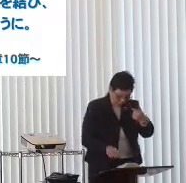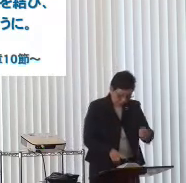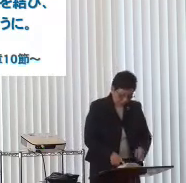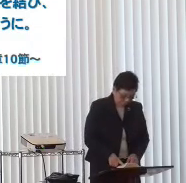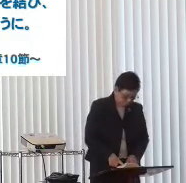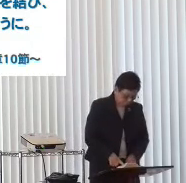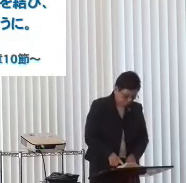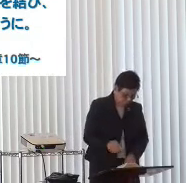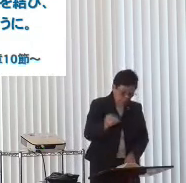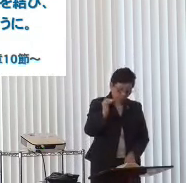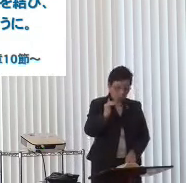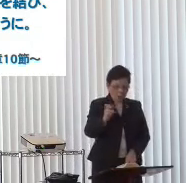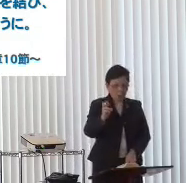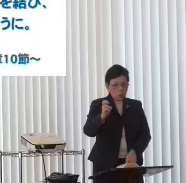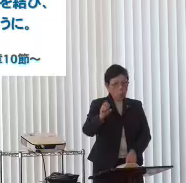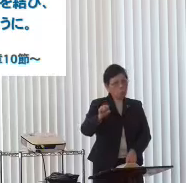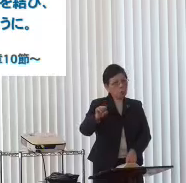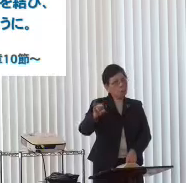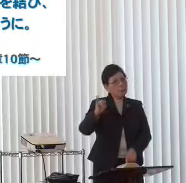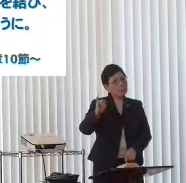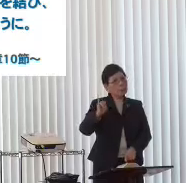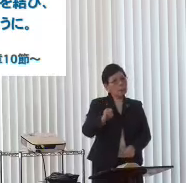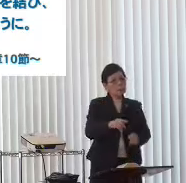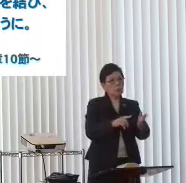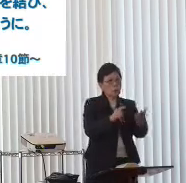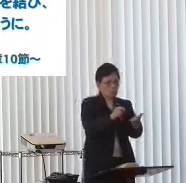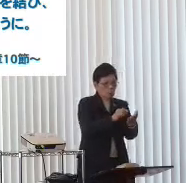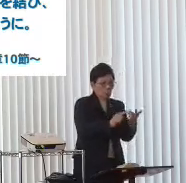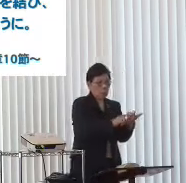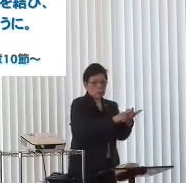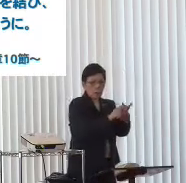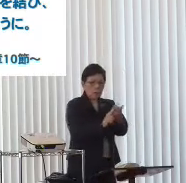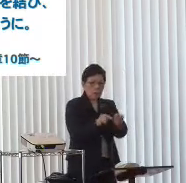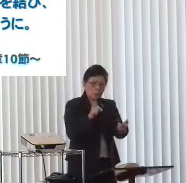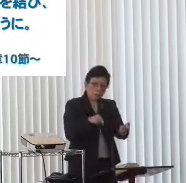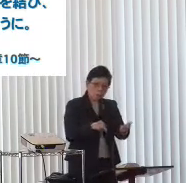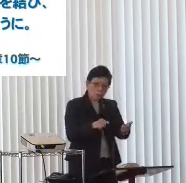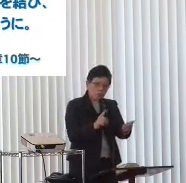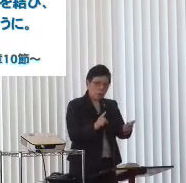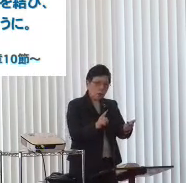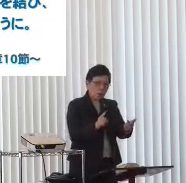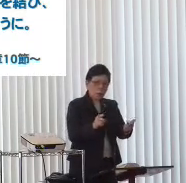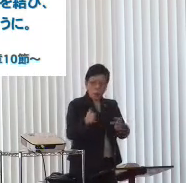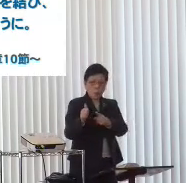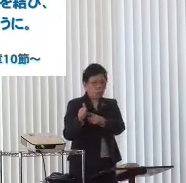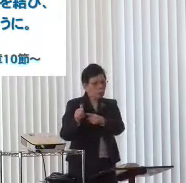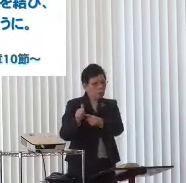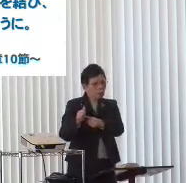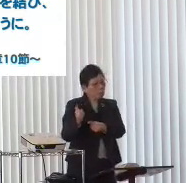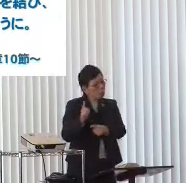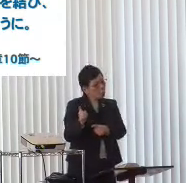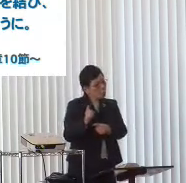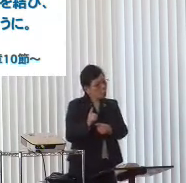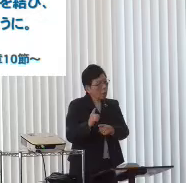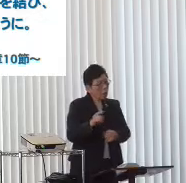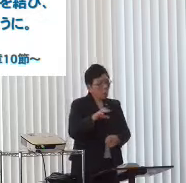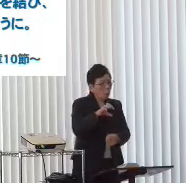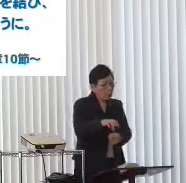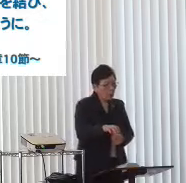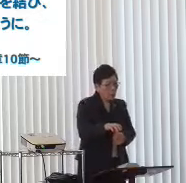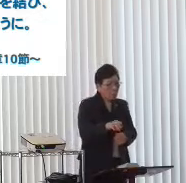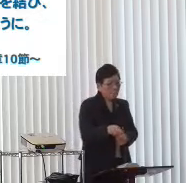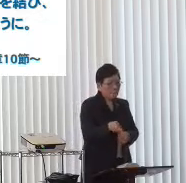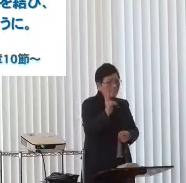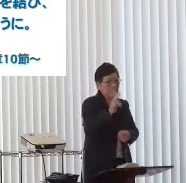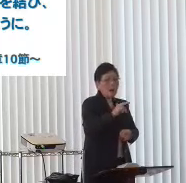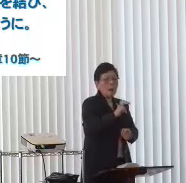コロサイの信徒への手紙がどういう手紙で、コロサイがどういうところで、パウロがどういう状況で書いたかってい